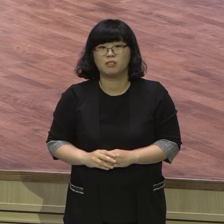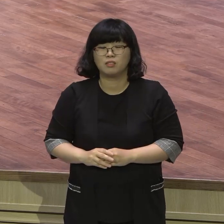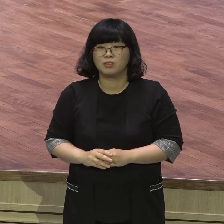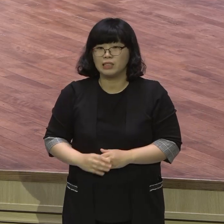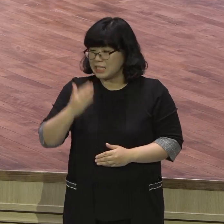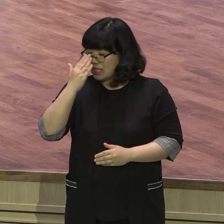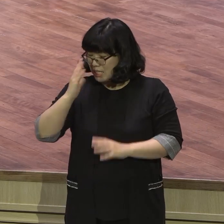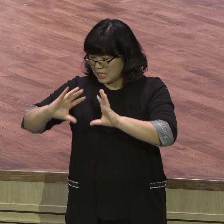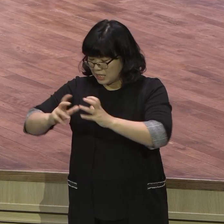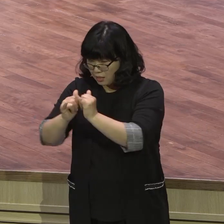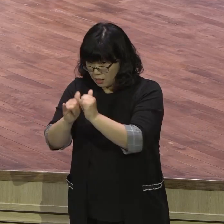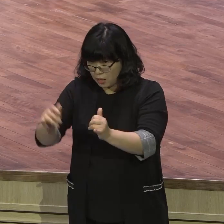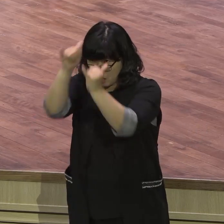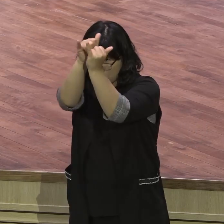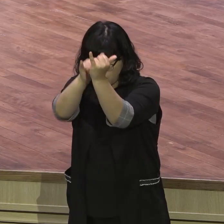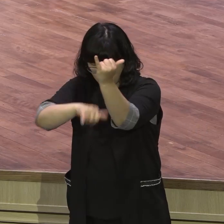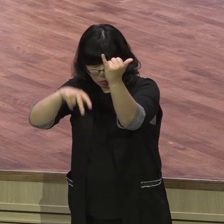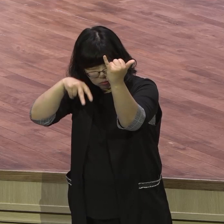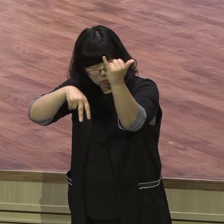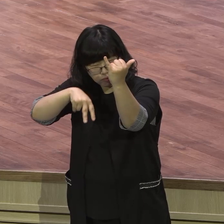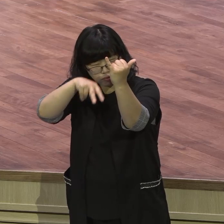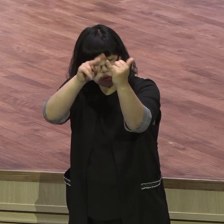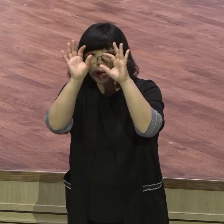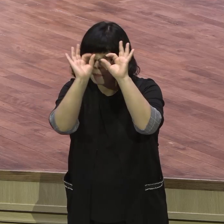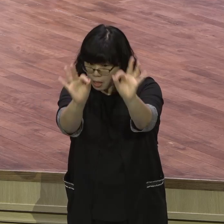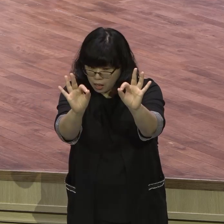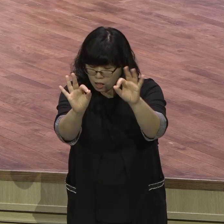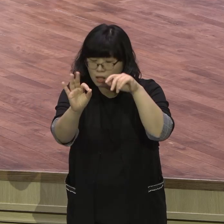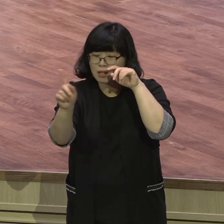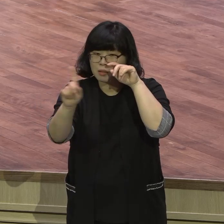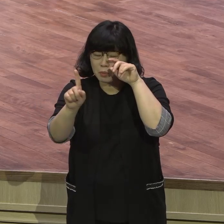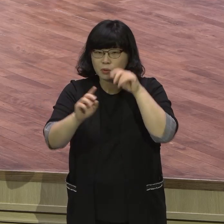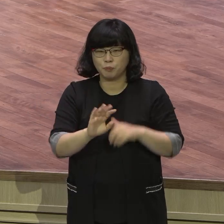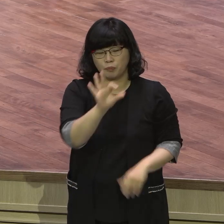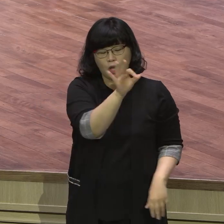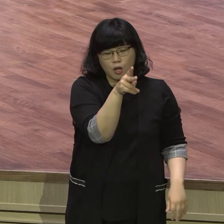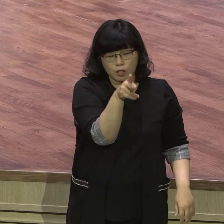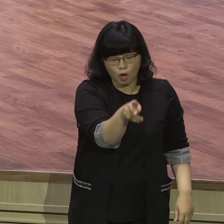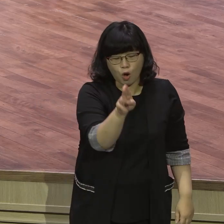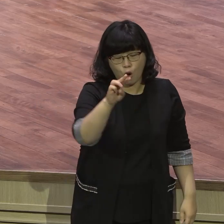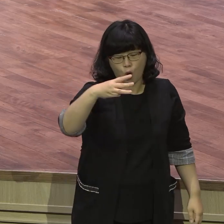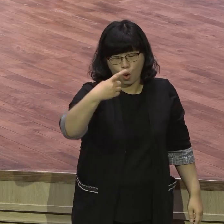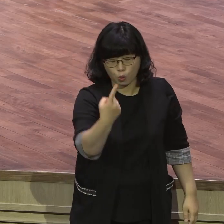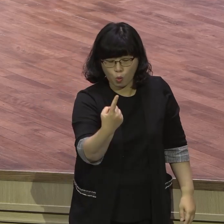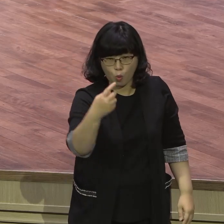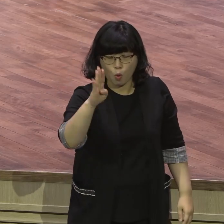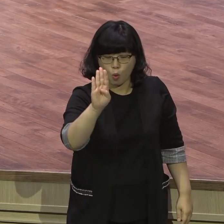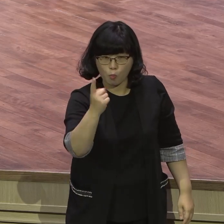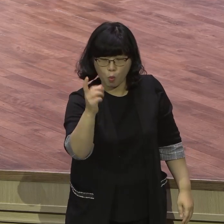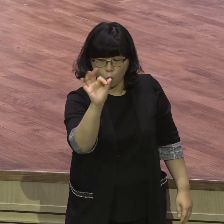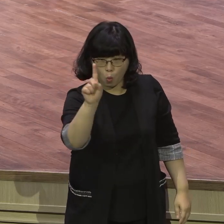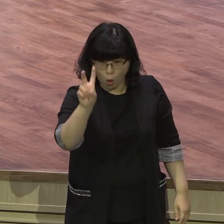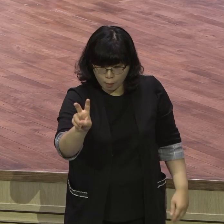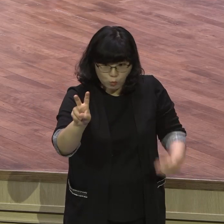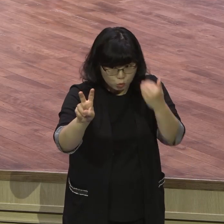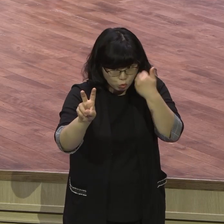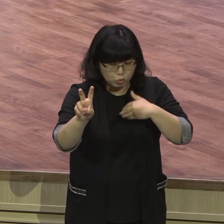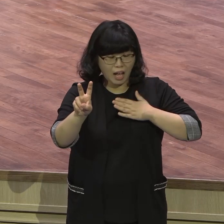나누어져요. 르호부함은 솔로몬의 아들이요. 여로부함은 장군이요. 이래가지고 나라를 쪼개버려요.